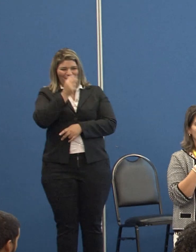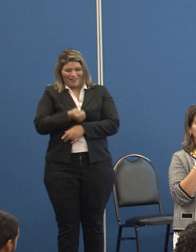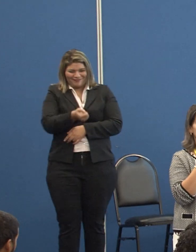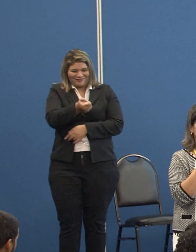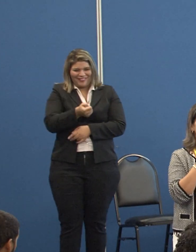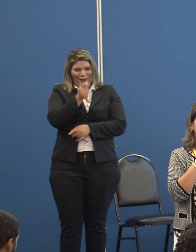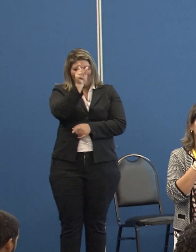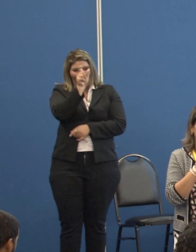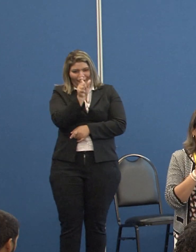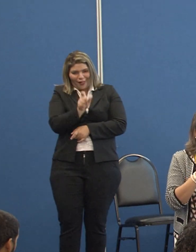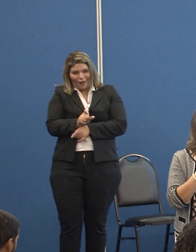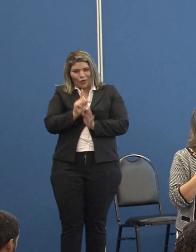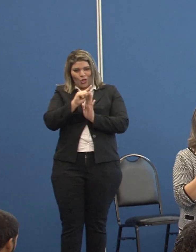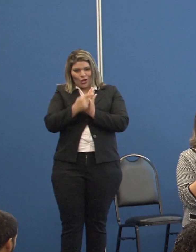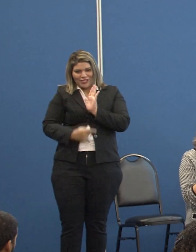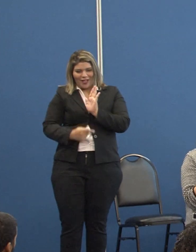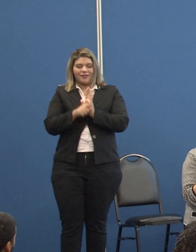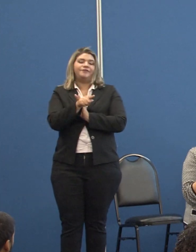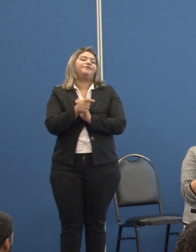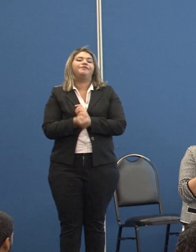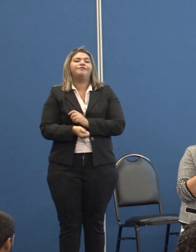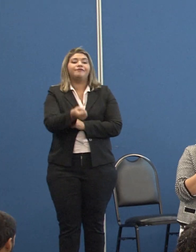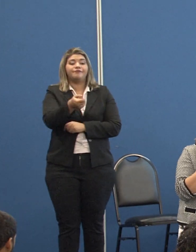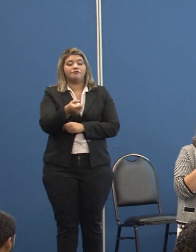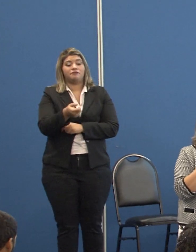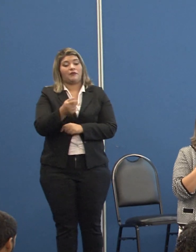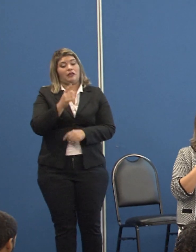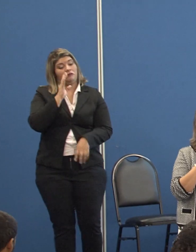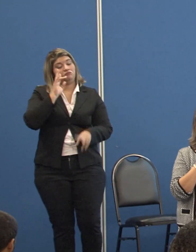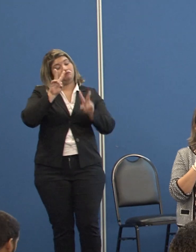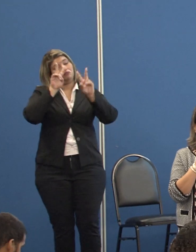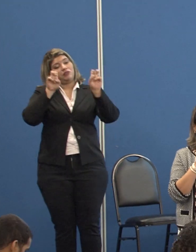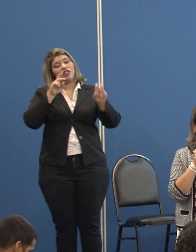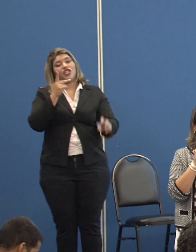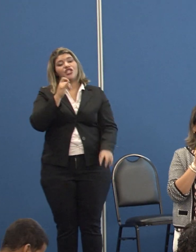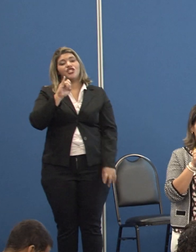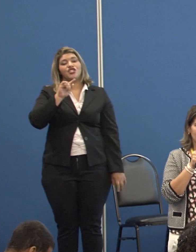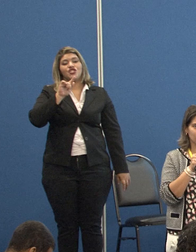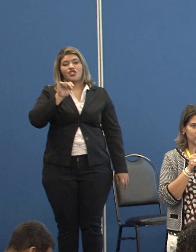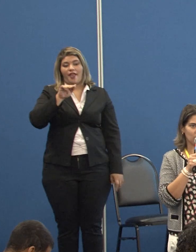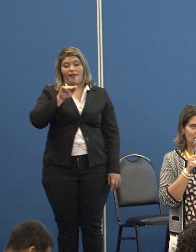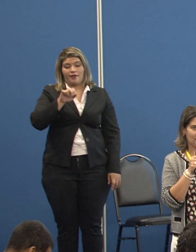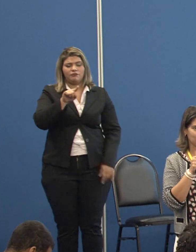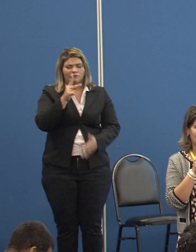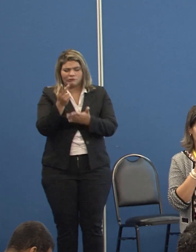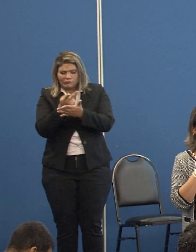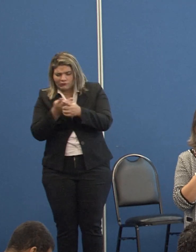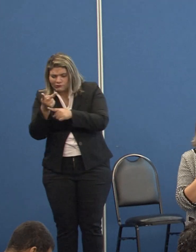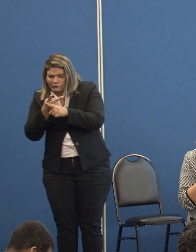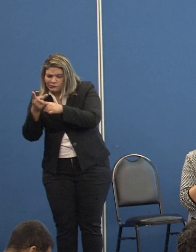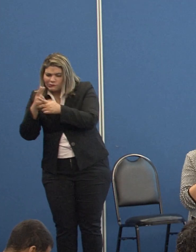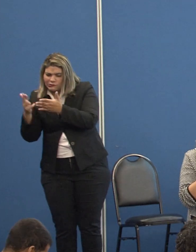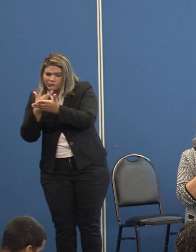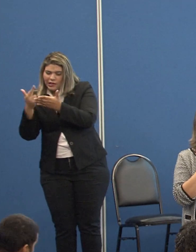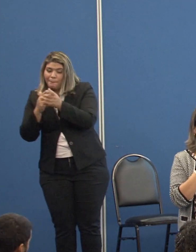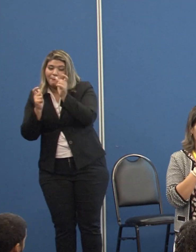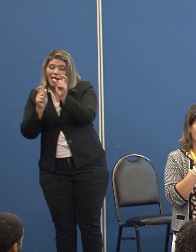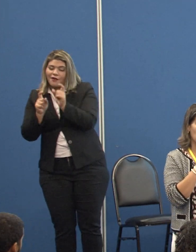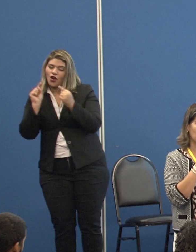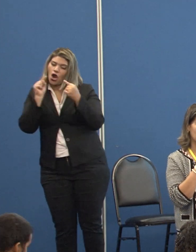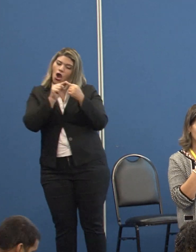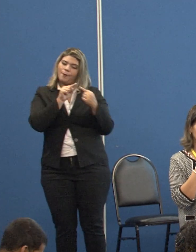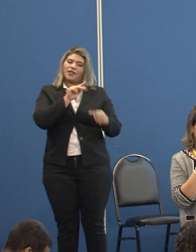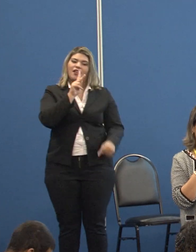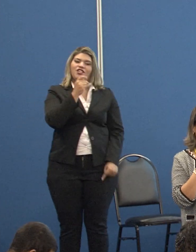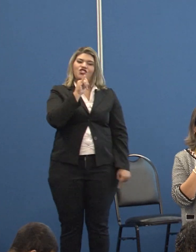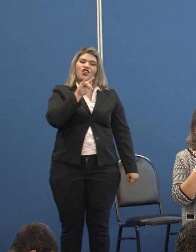que o assunto seja a higiene pessoal. Recorta, coloca aqui dentro as palavrinhas, depois coloca